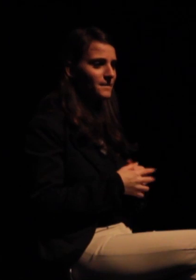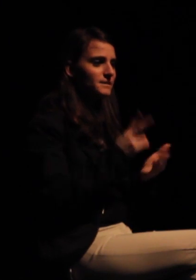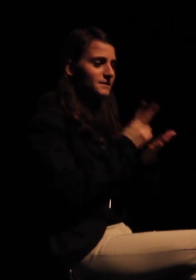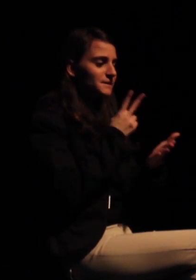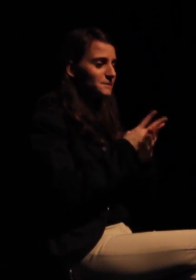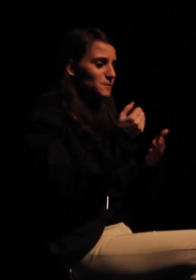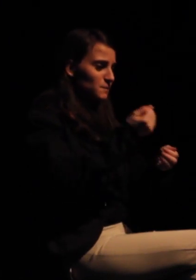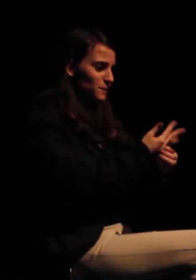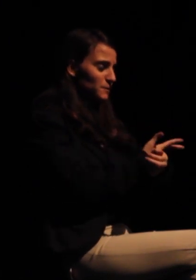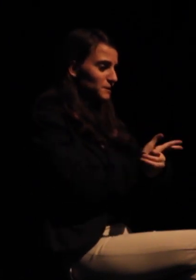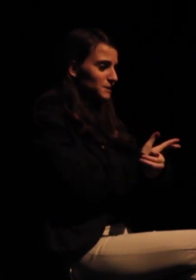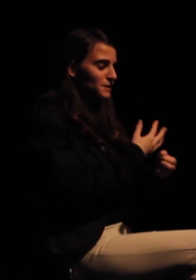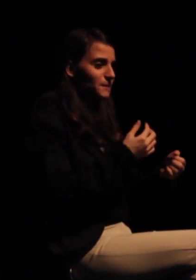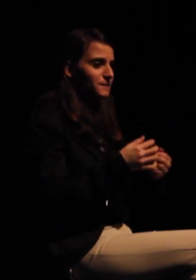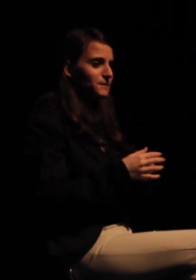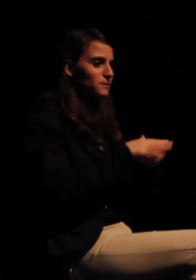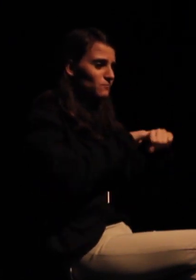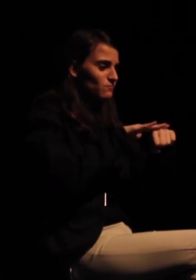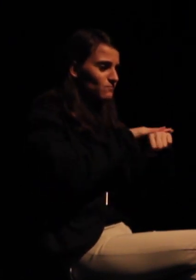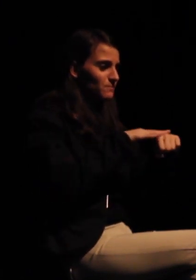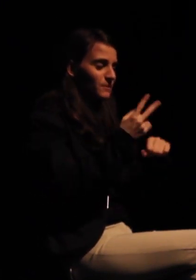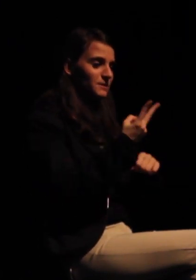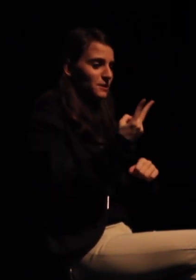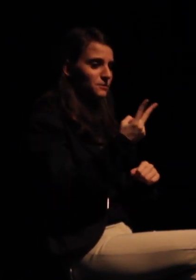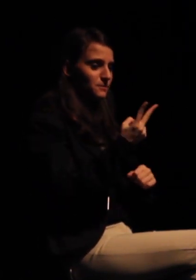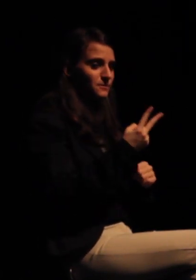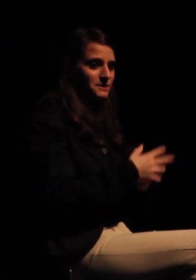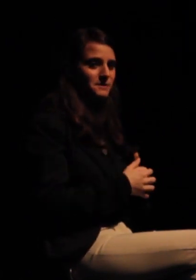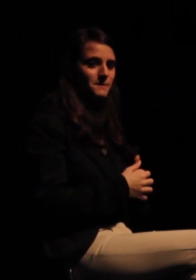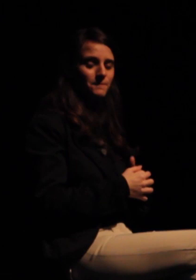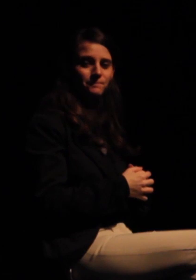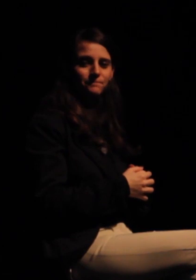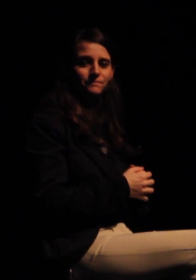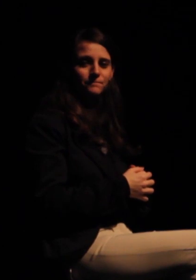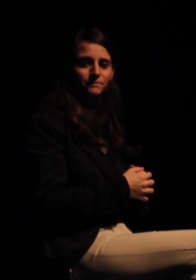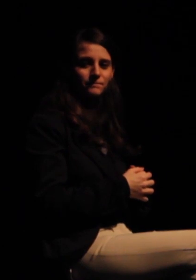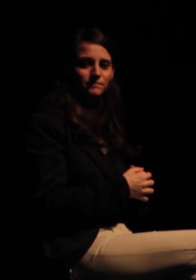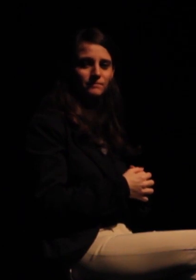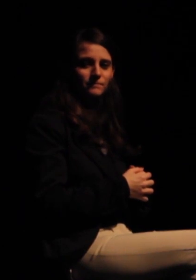sempre foi emocionante ter essa conversa com as duas coisas.